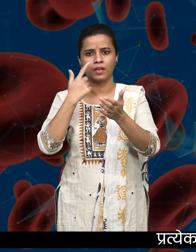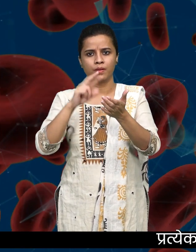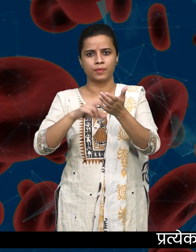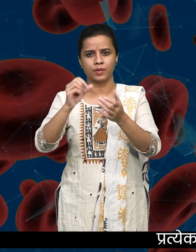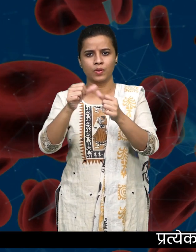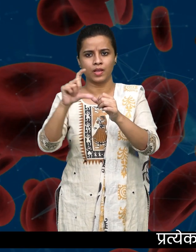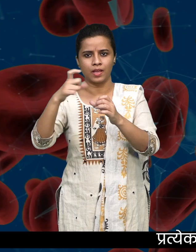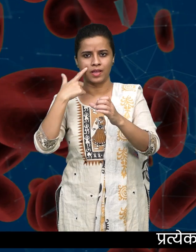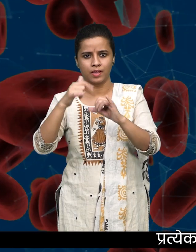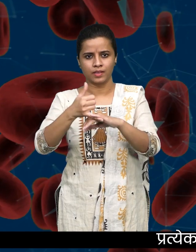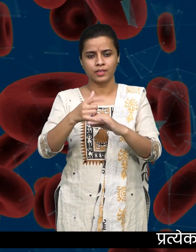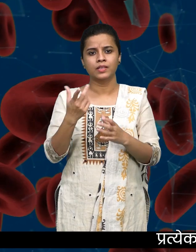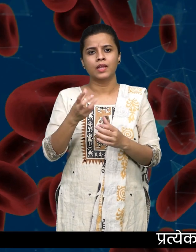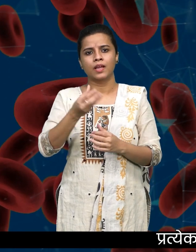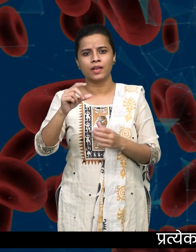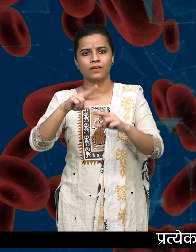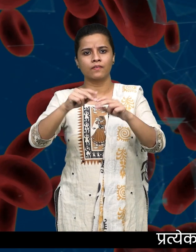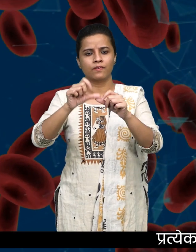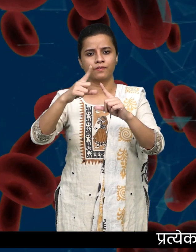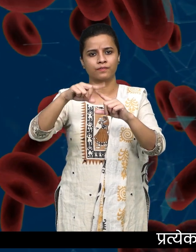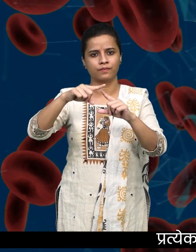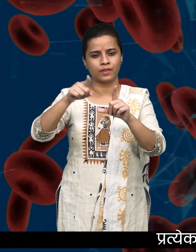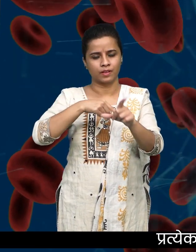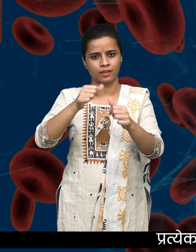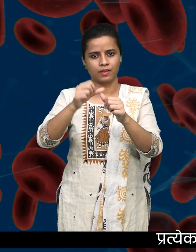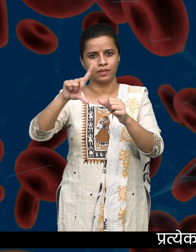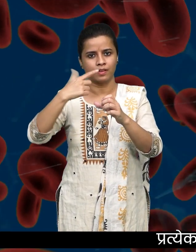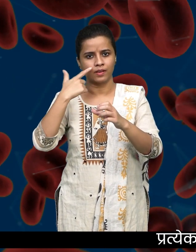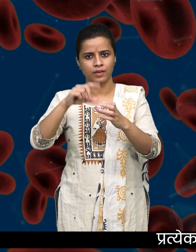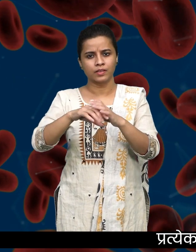शरीरातील प्रत्येक पेशीपर्यंत पोहोचवली जातात.